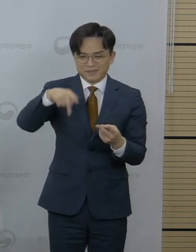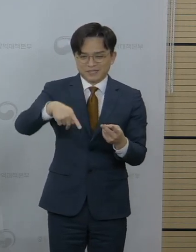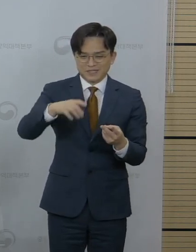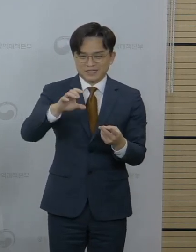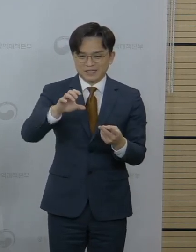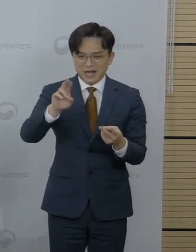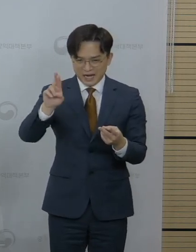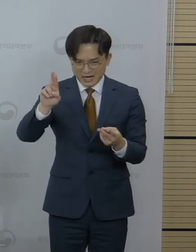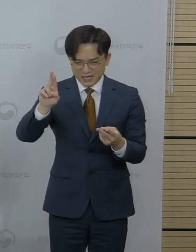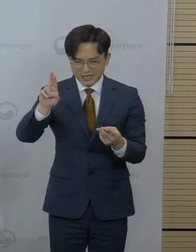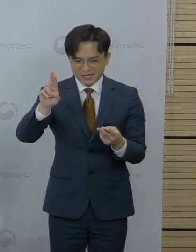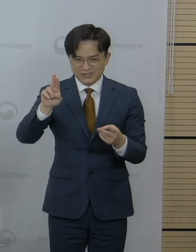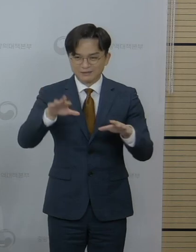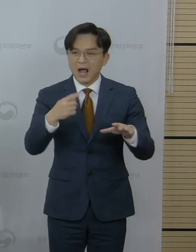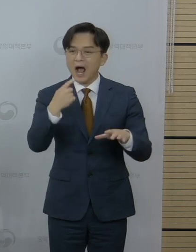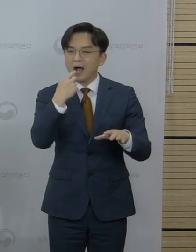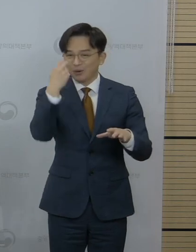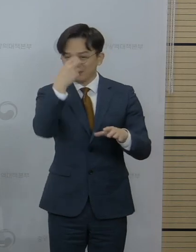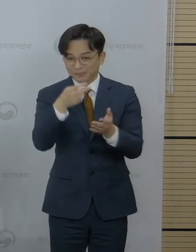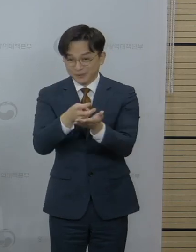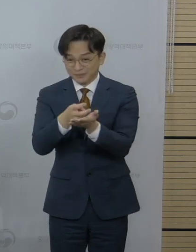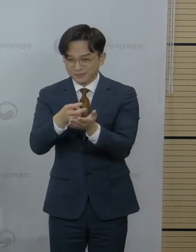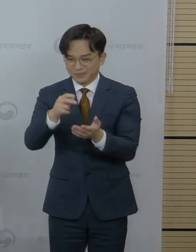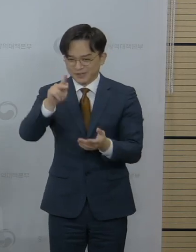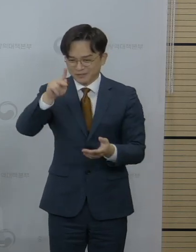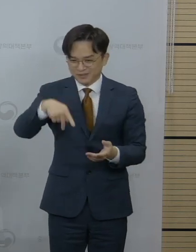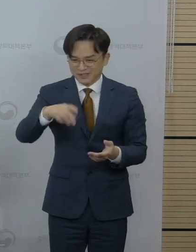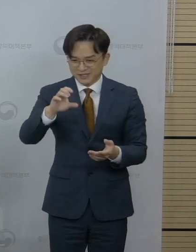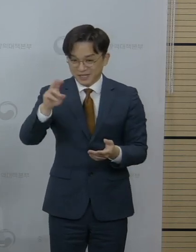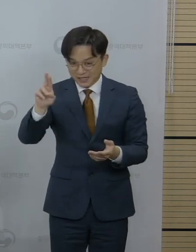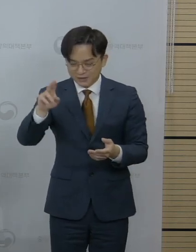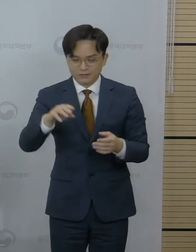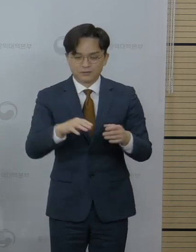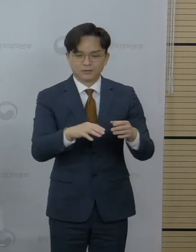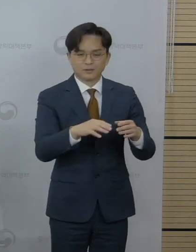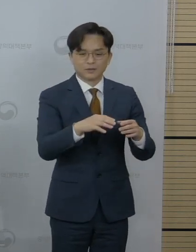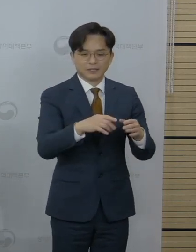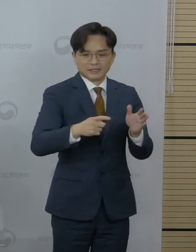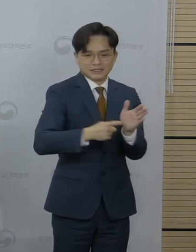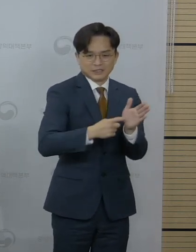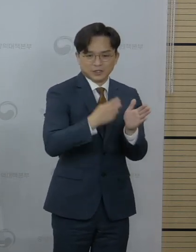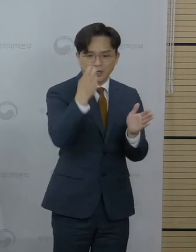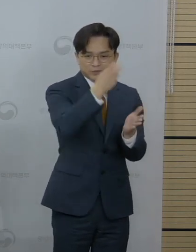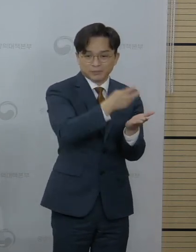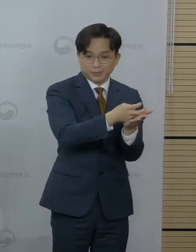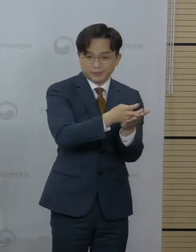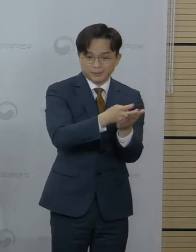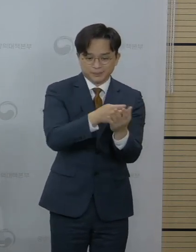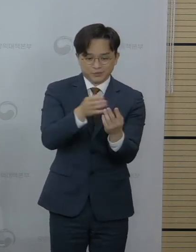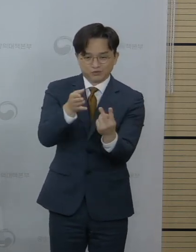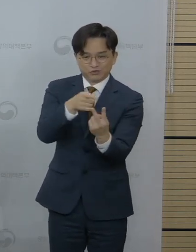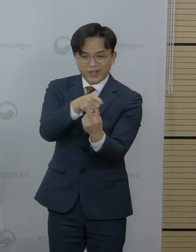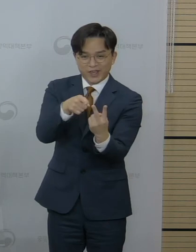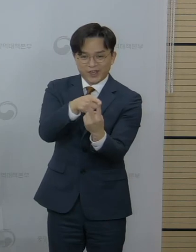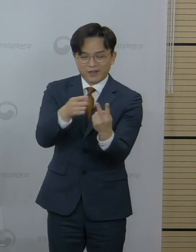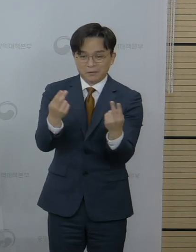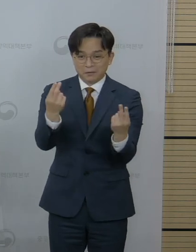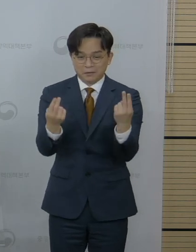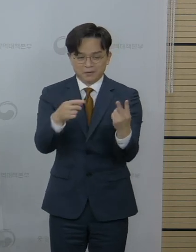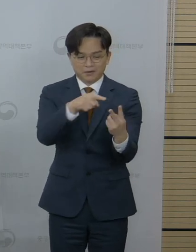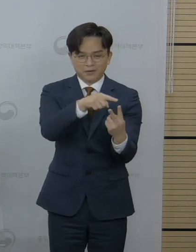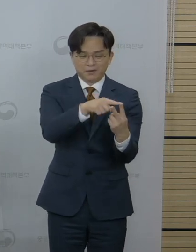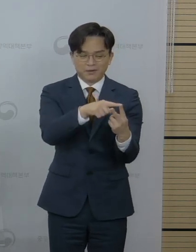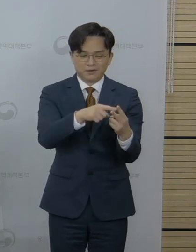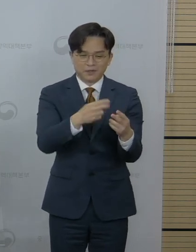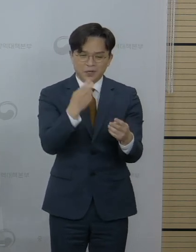것이 사실입니다. 그러한 차원에서 신속항원검사를 확진검사로는 사용하지는